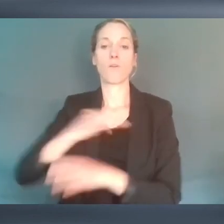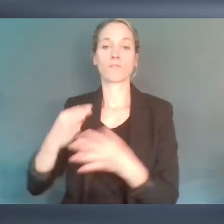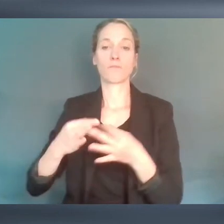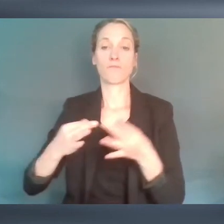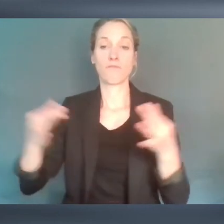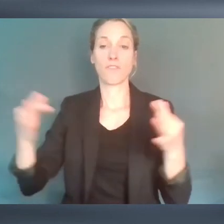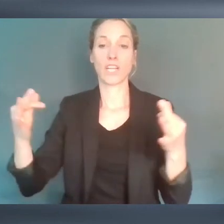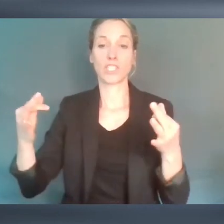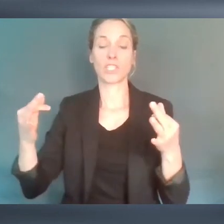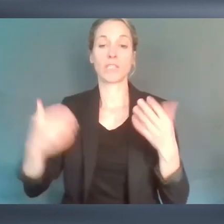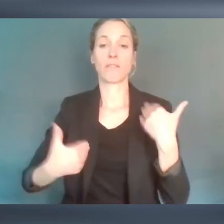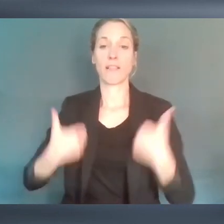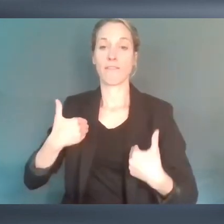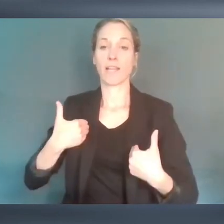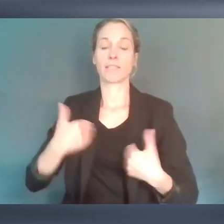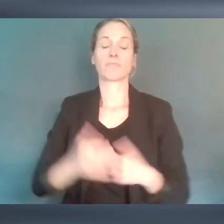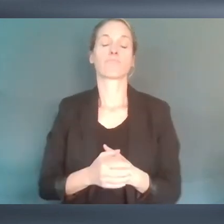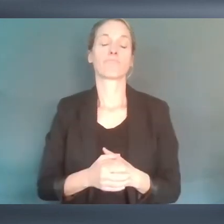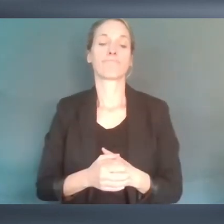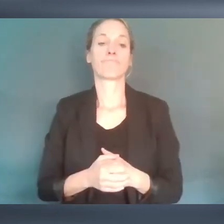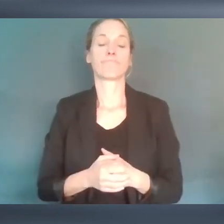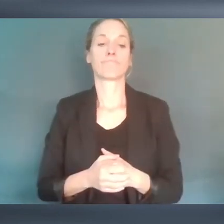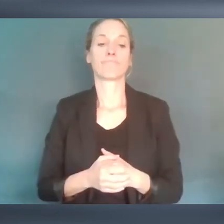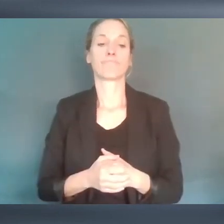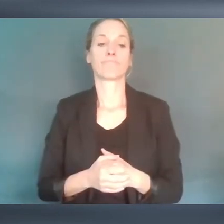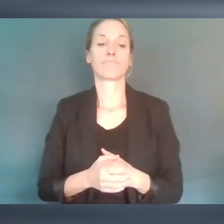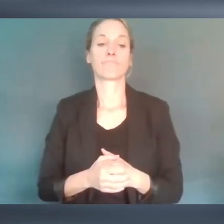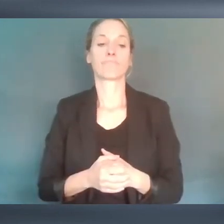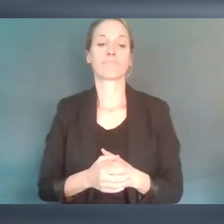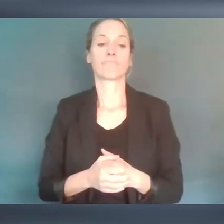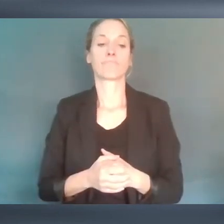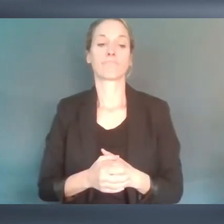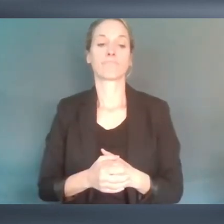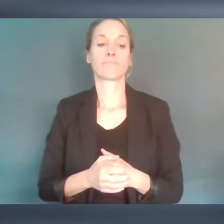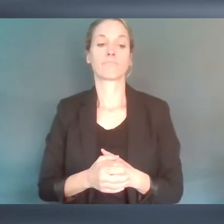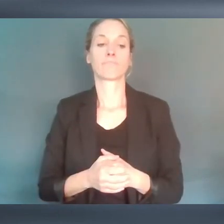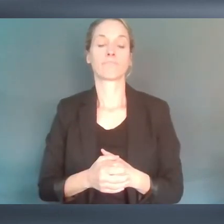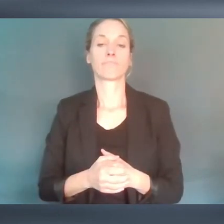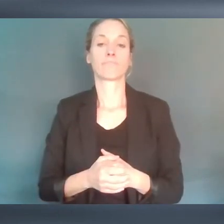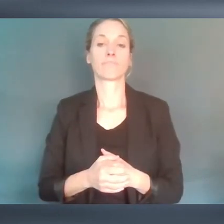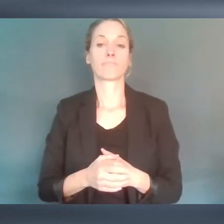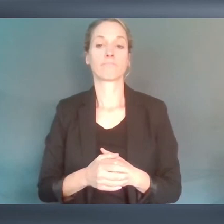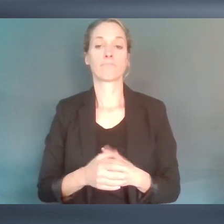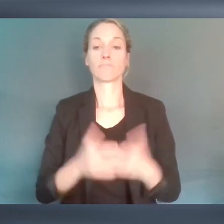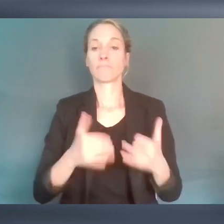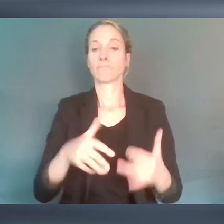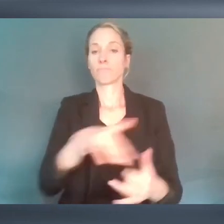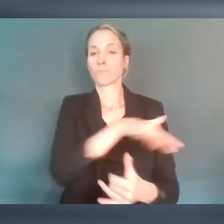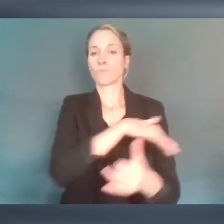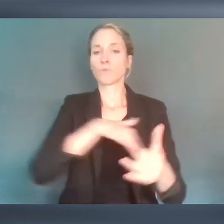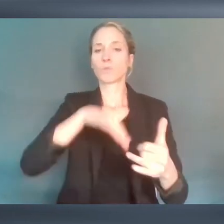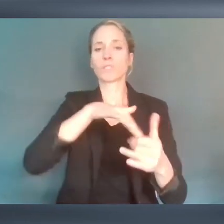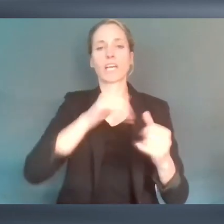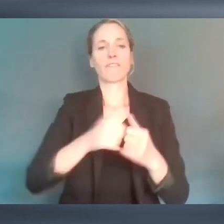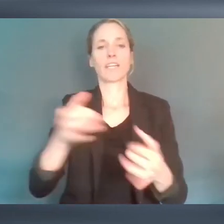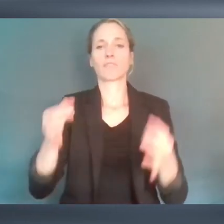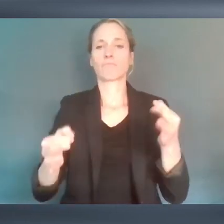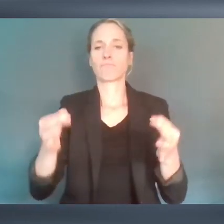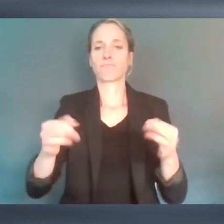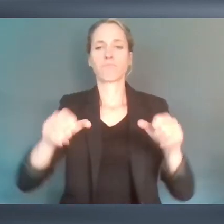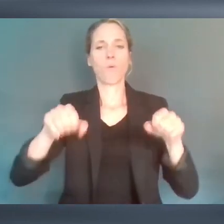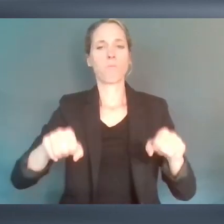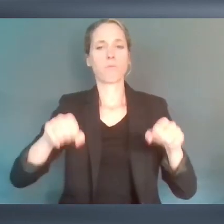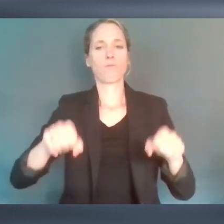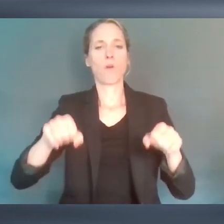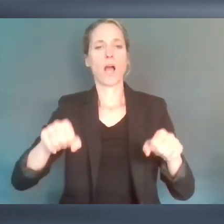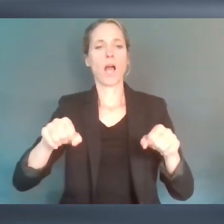société, notre société juridique aussi, qui est fondée sur un pouvoir, une autorité par et pour les hommes.